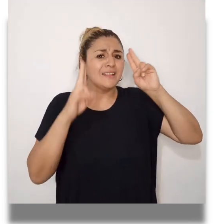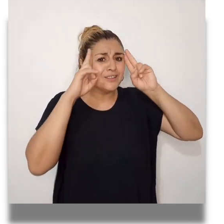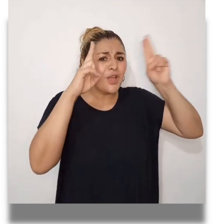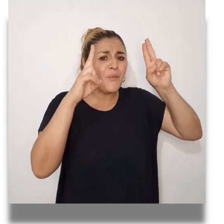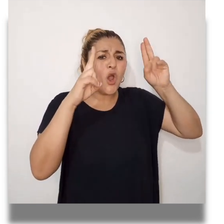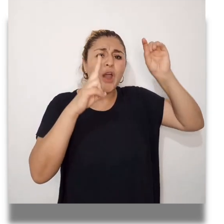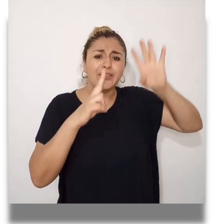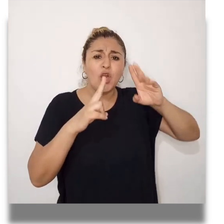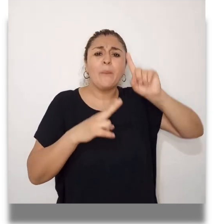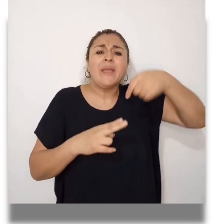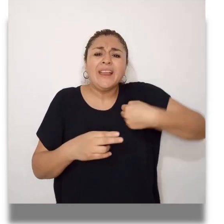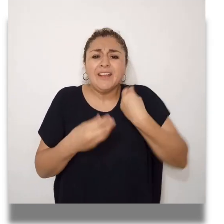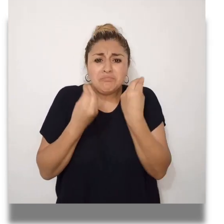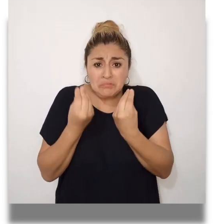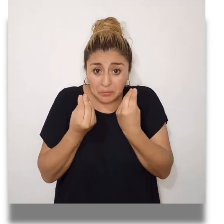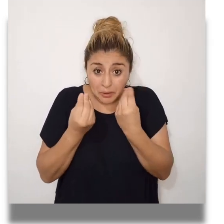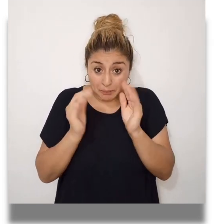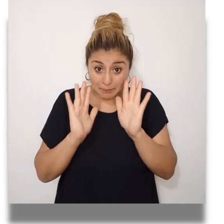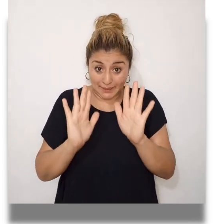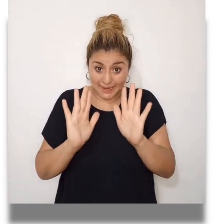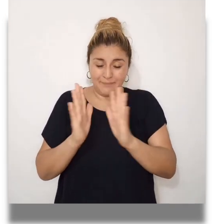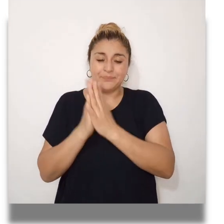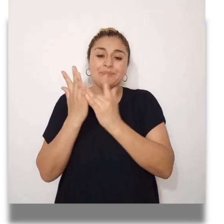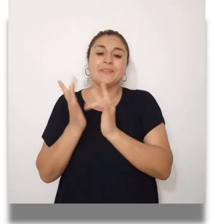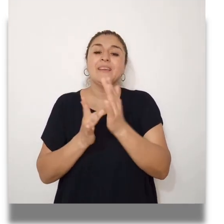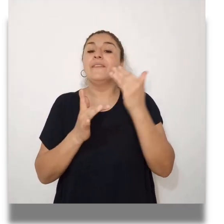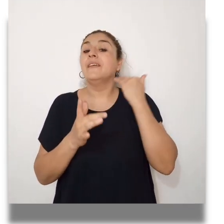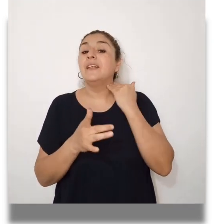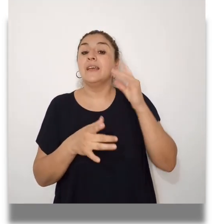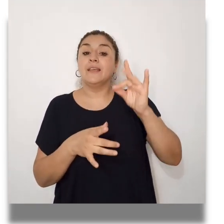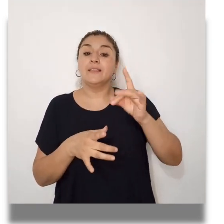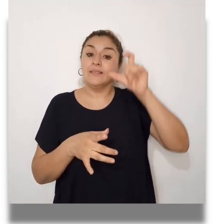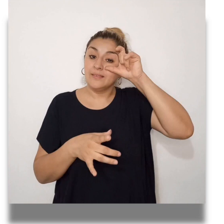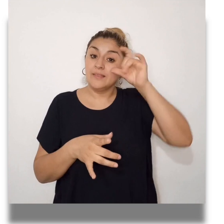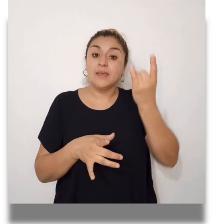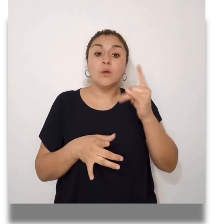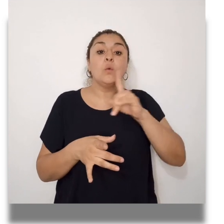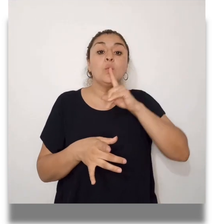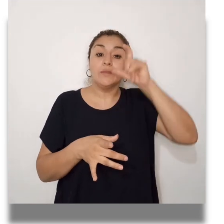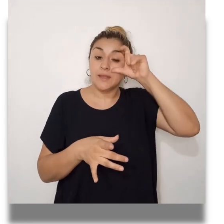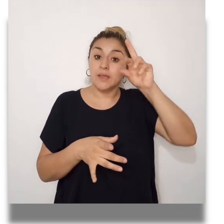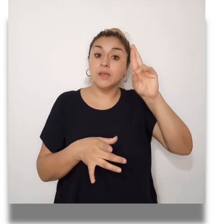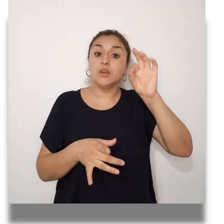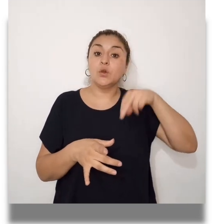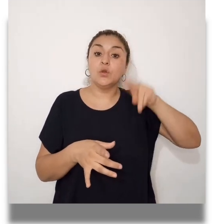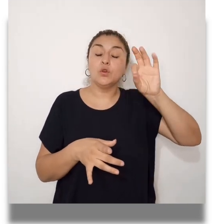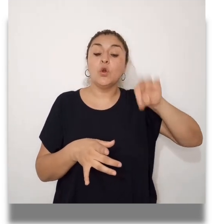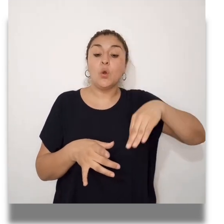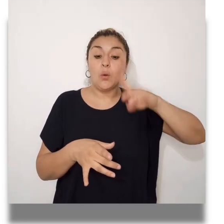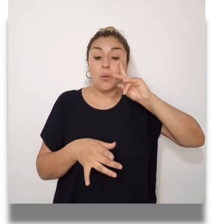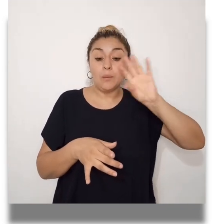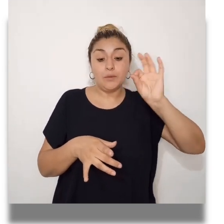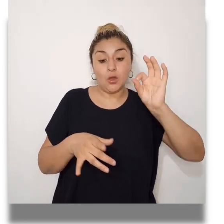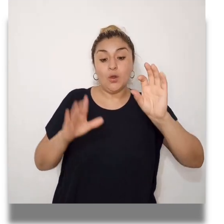6. Vamos a leer Deuteronomio capítulo 8 versículo 6.